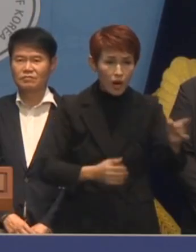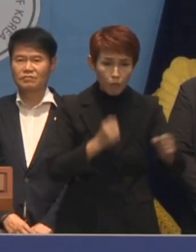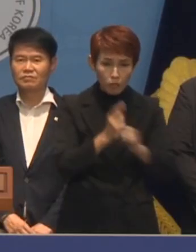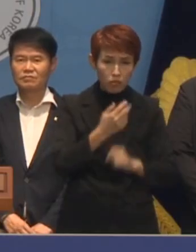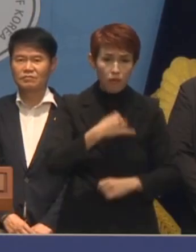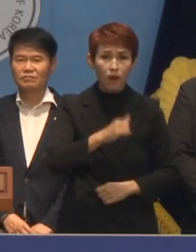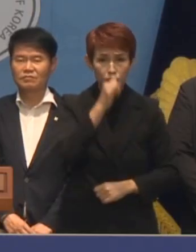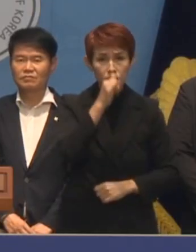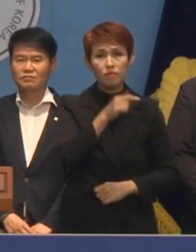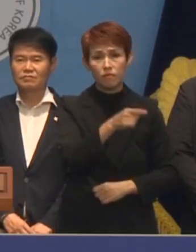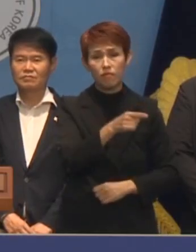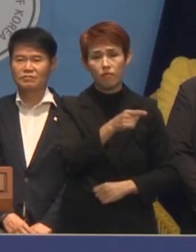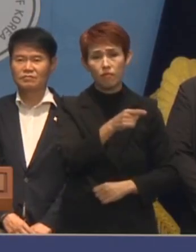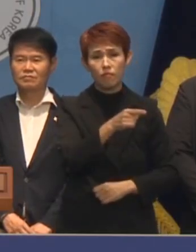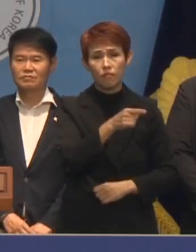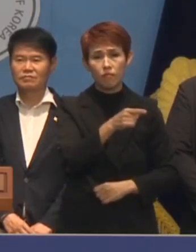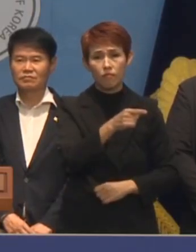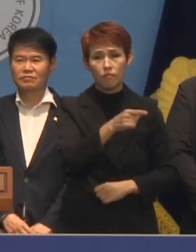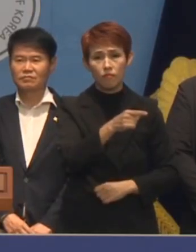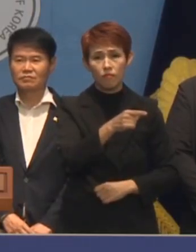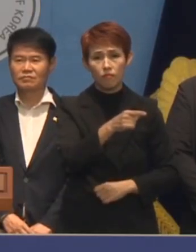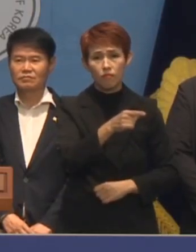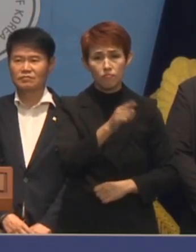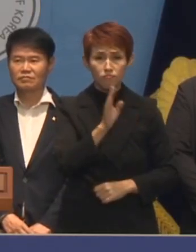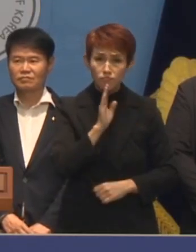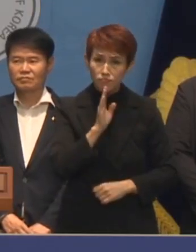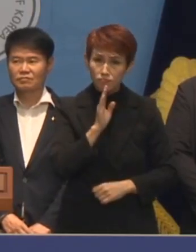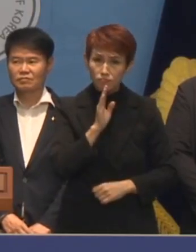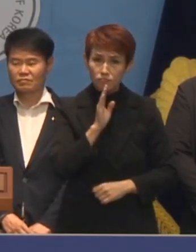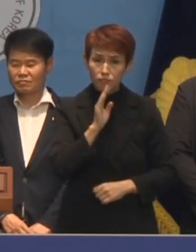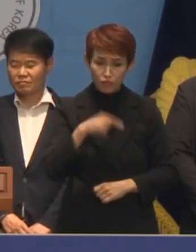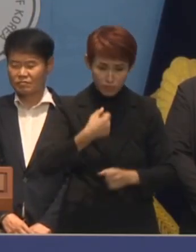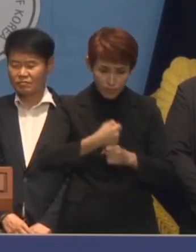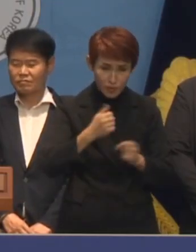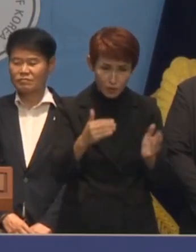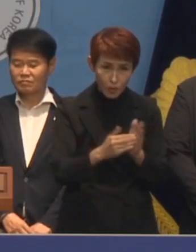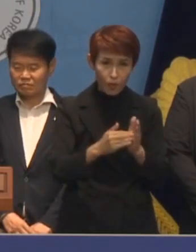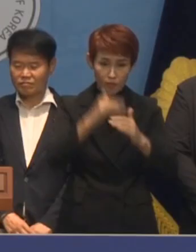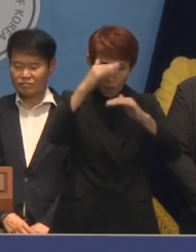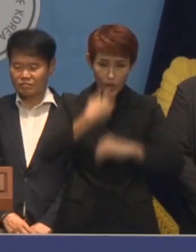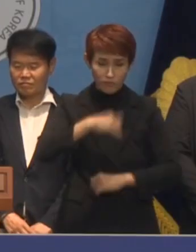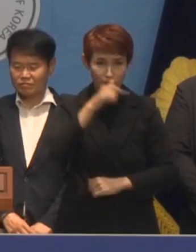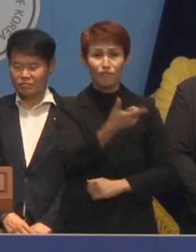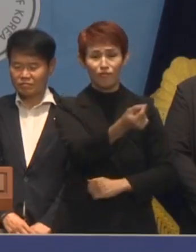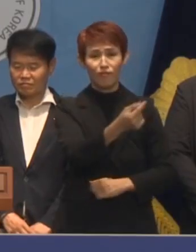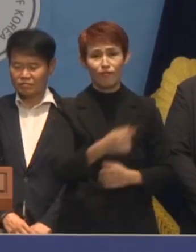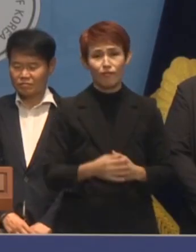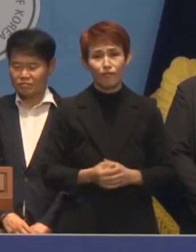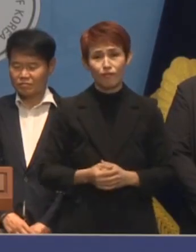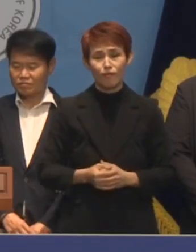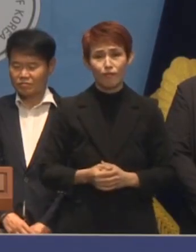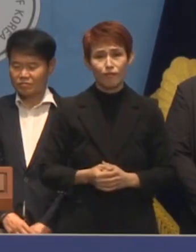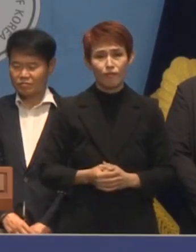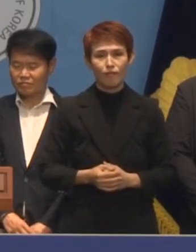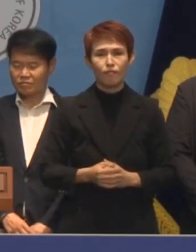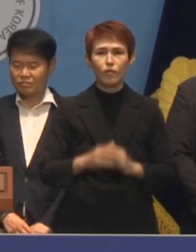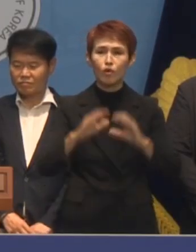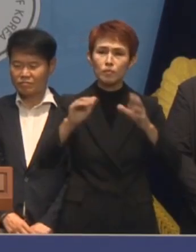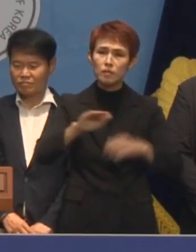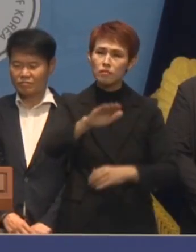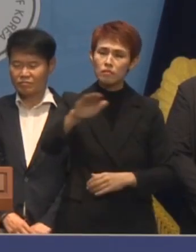있는 게 분명하지 않겠습니까? 그럼에도 불구하고 이렇게 국민들이